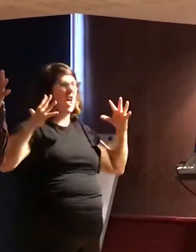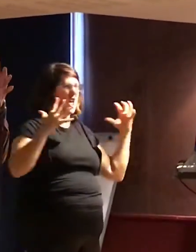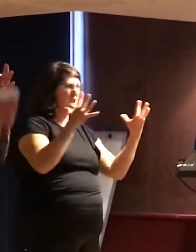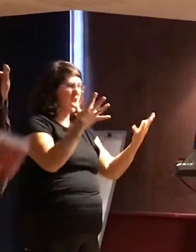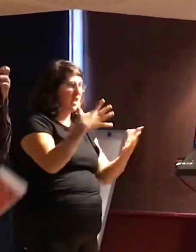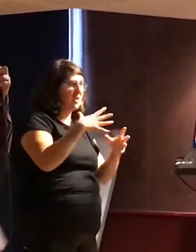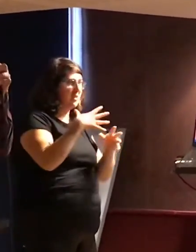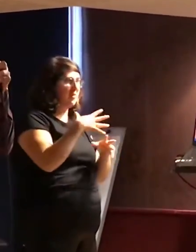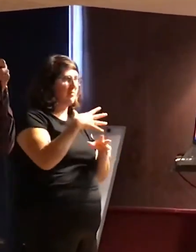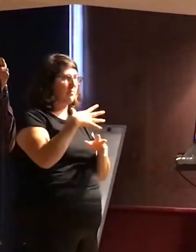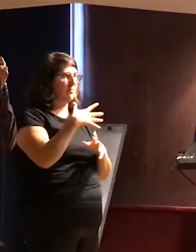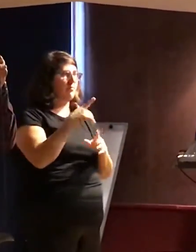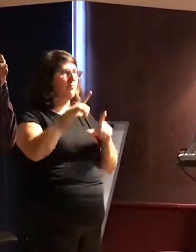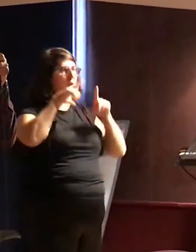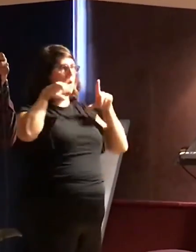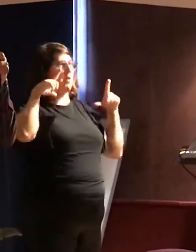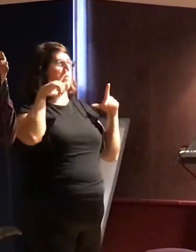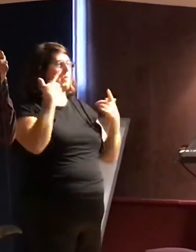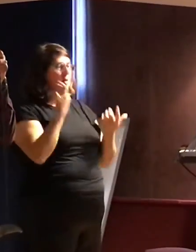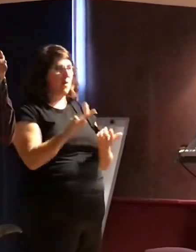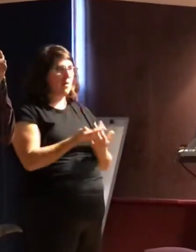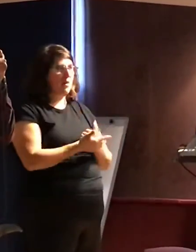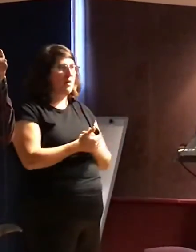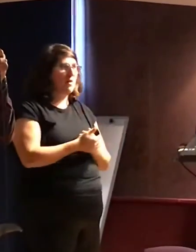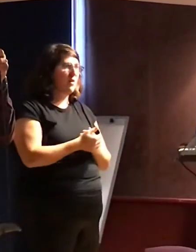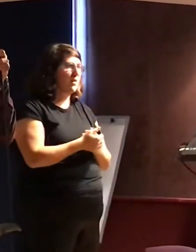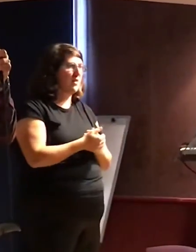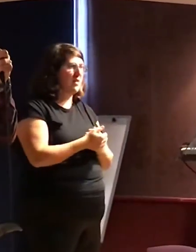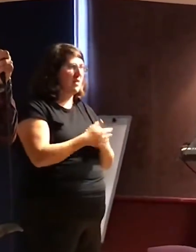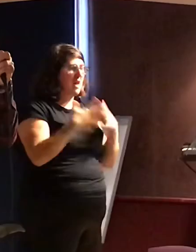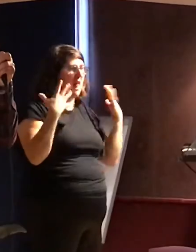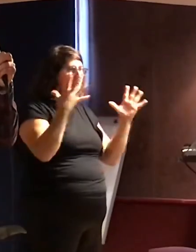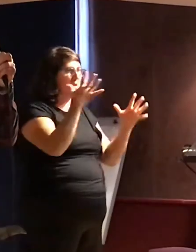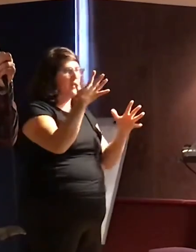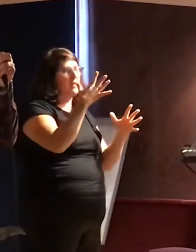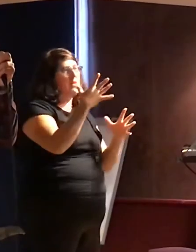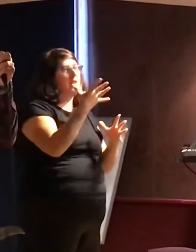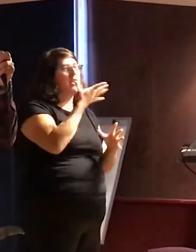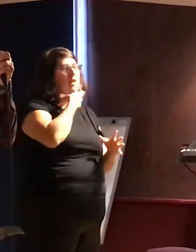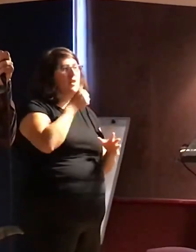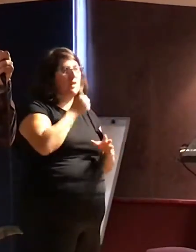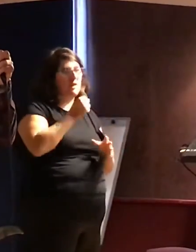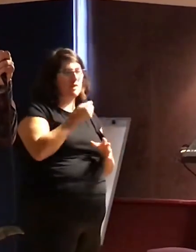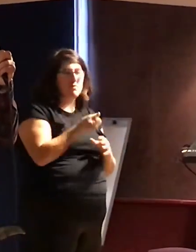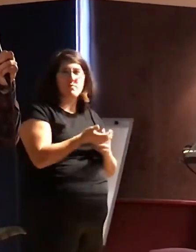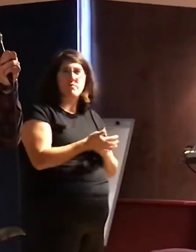errea izango da ametsen baso zoragarria berriro ere.